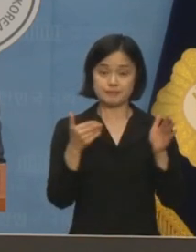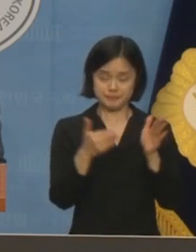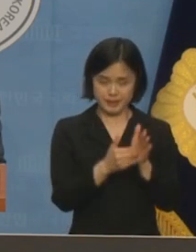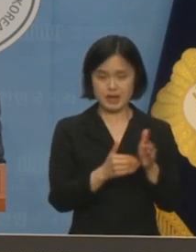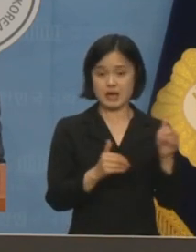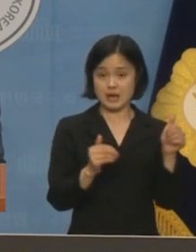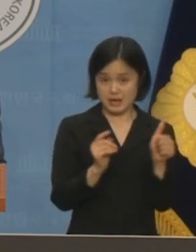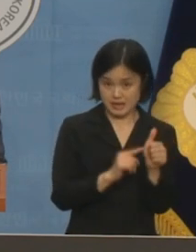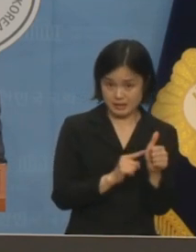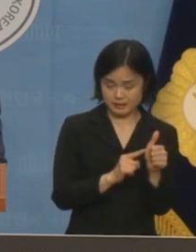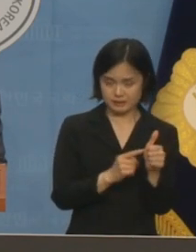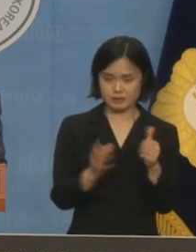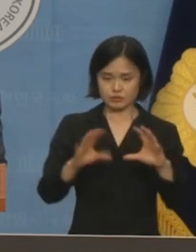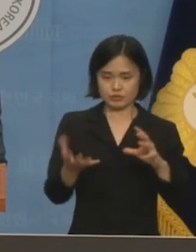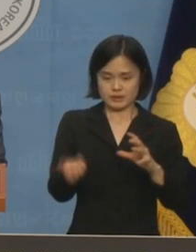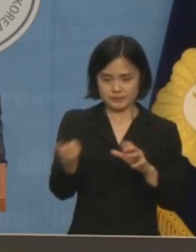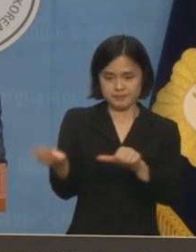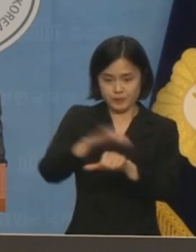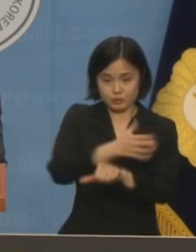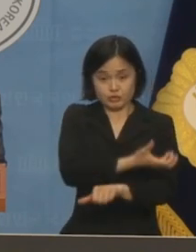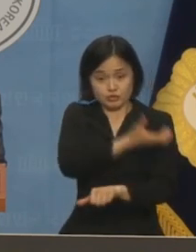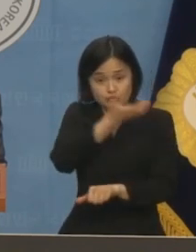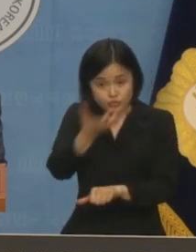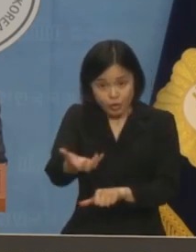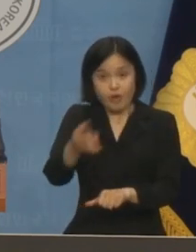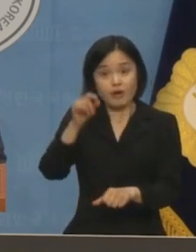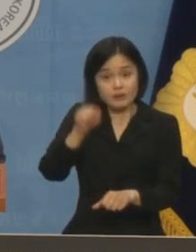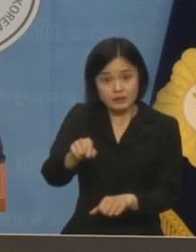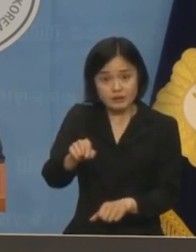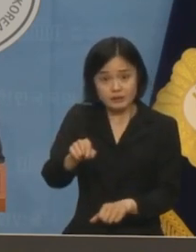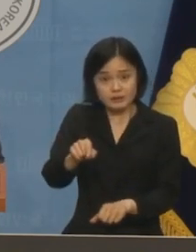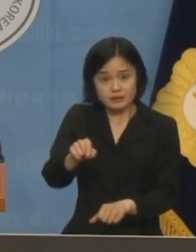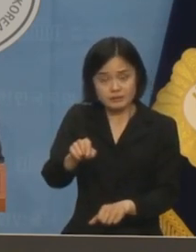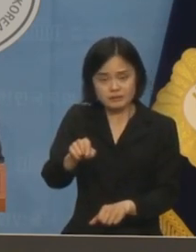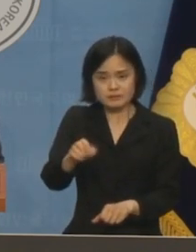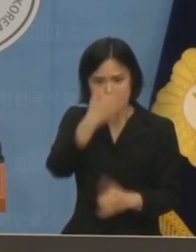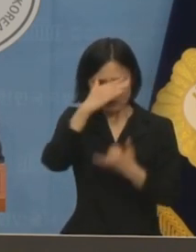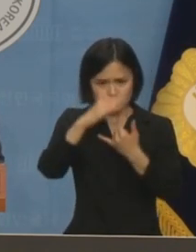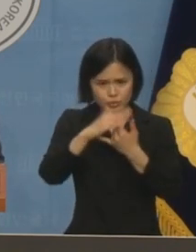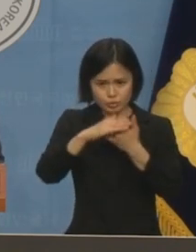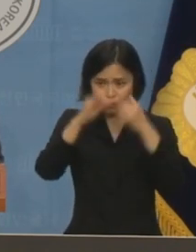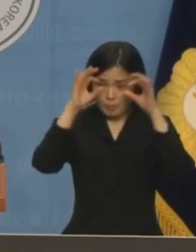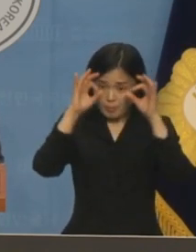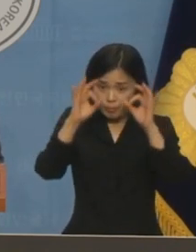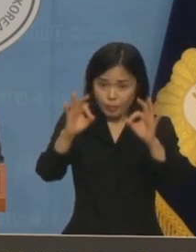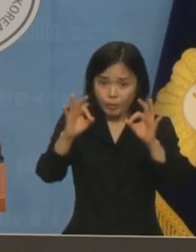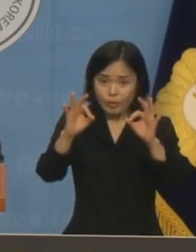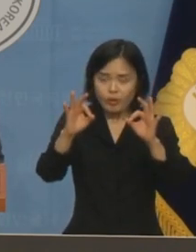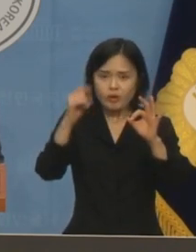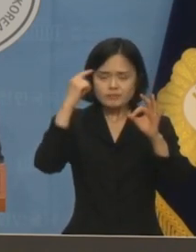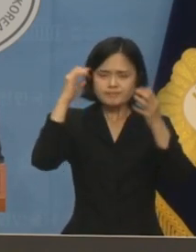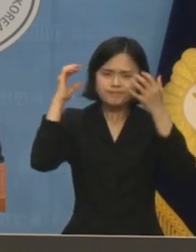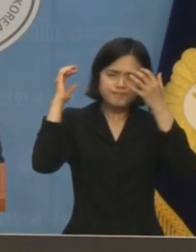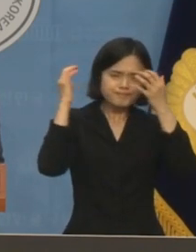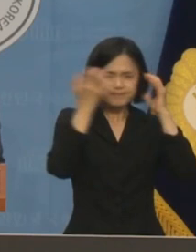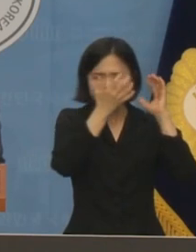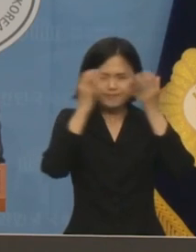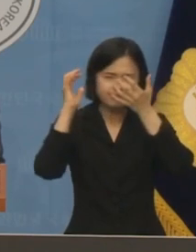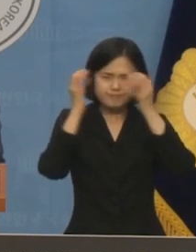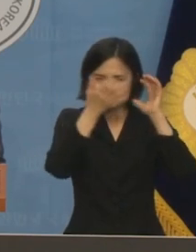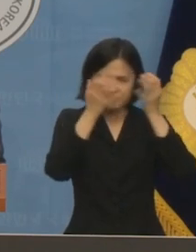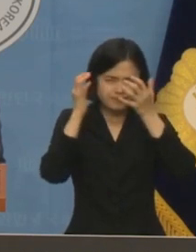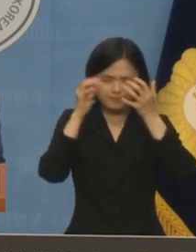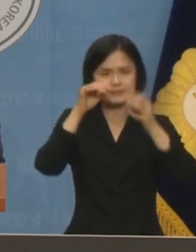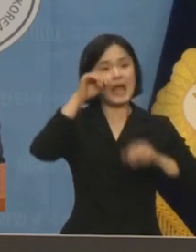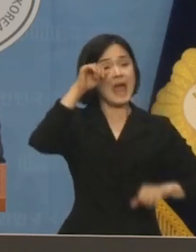현충원 안장이라는 잘못된 시그널을 청소년들을 구렁텅이로 빠뜨리는